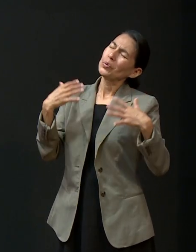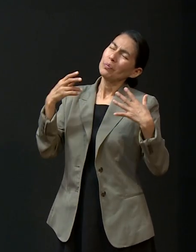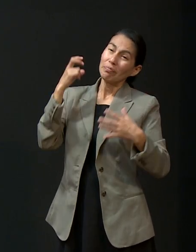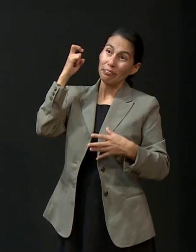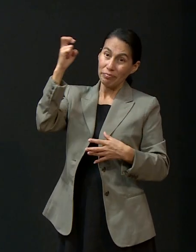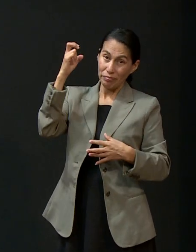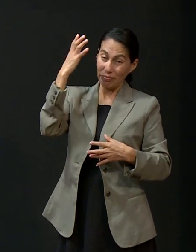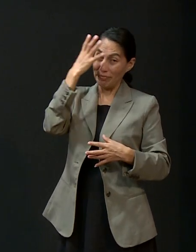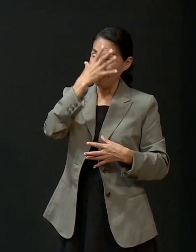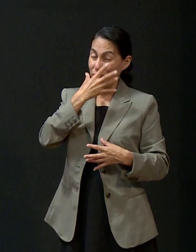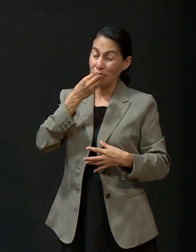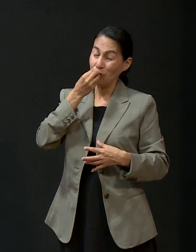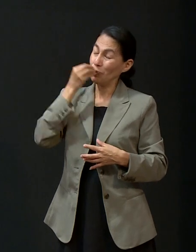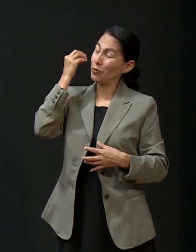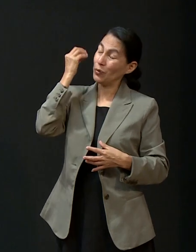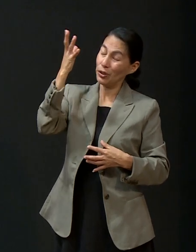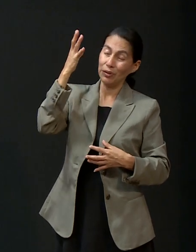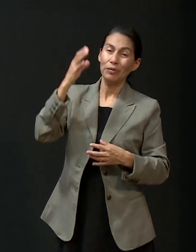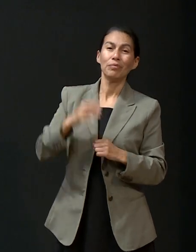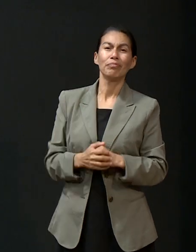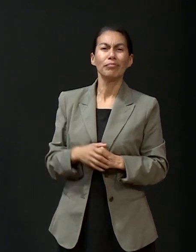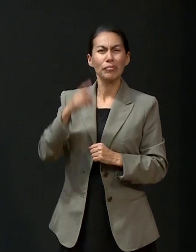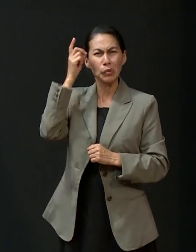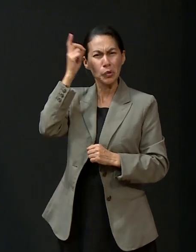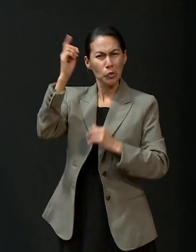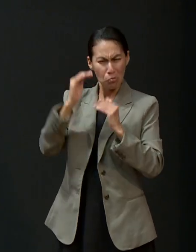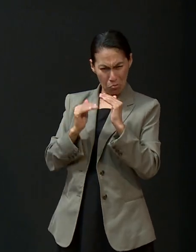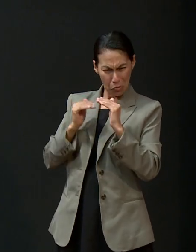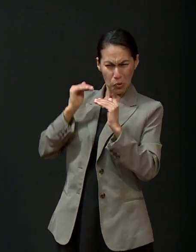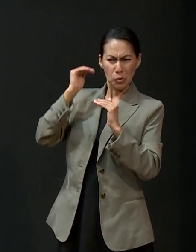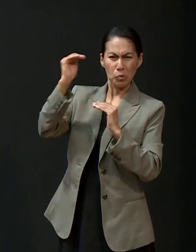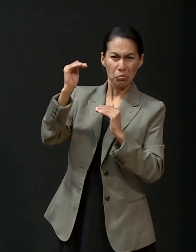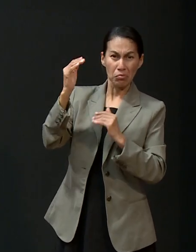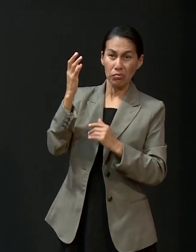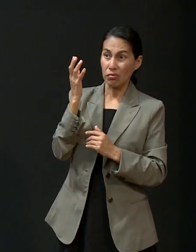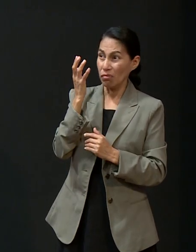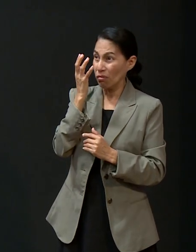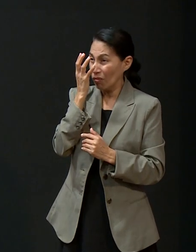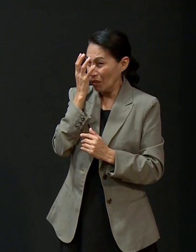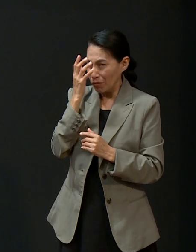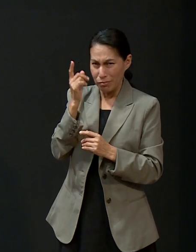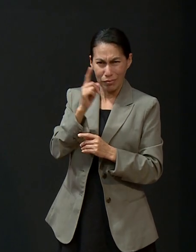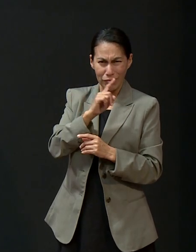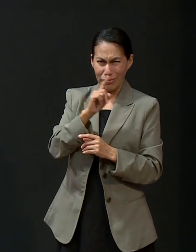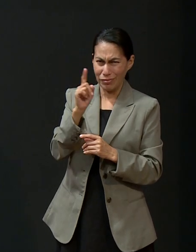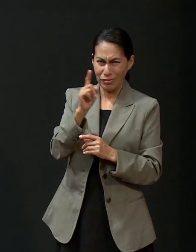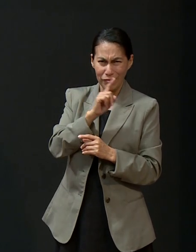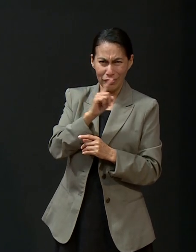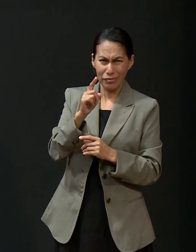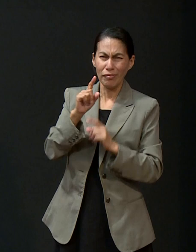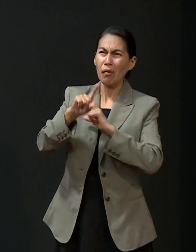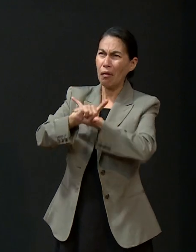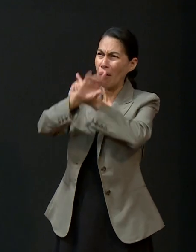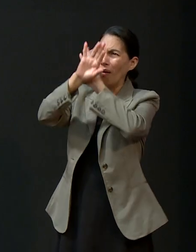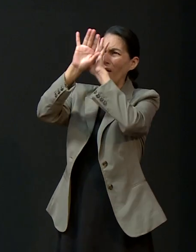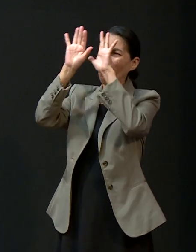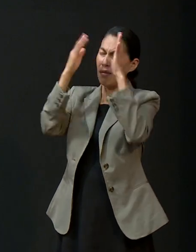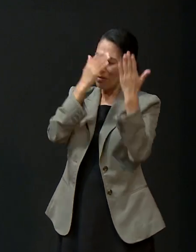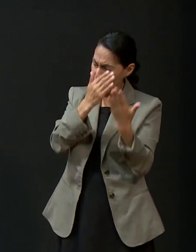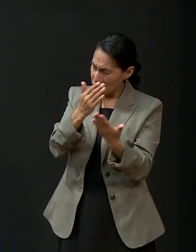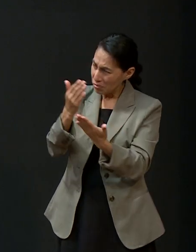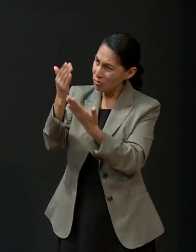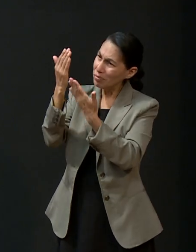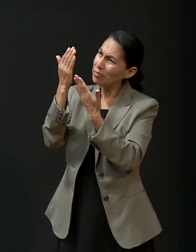Maravilloso Si verdad Nunca Nunca Dios es grande Y hay que darles Gloria y honor